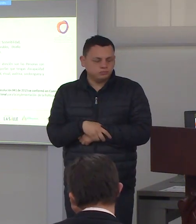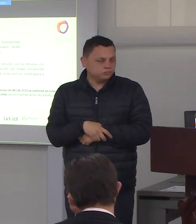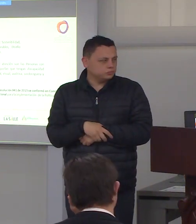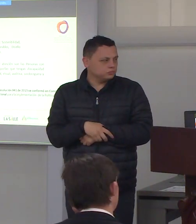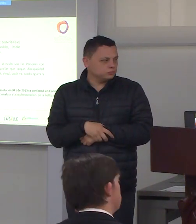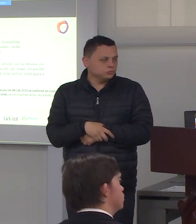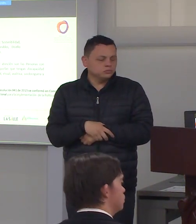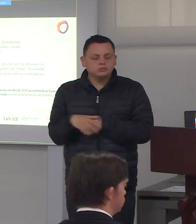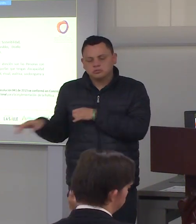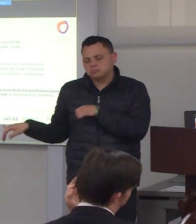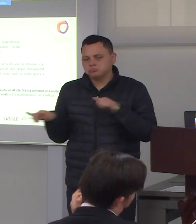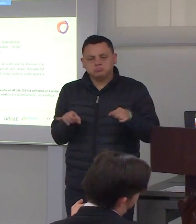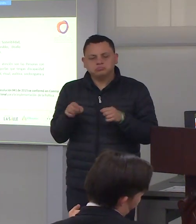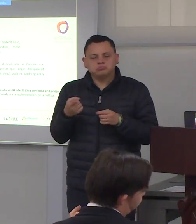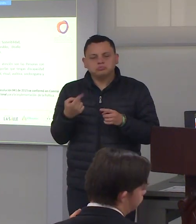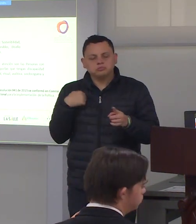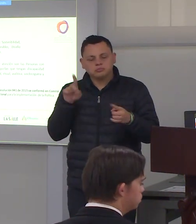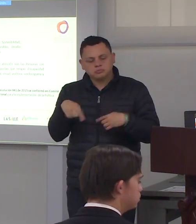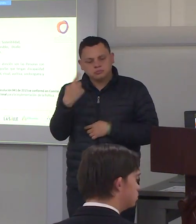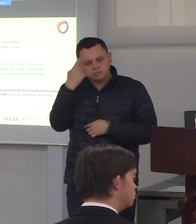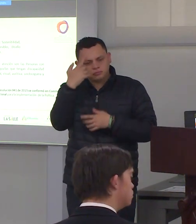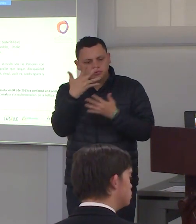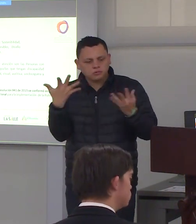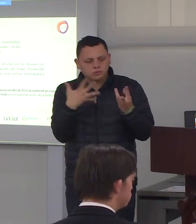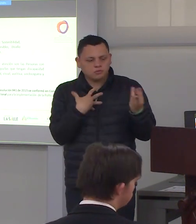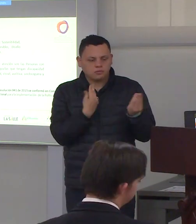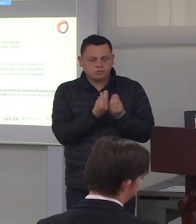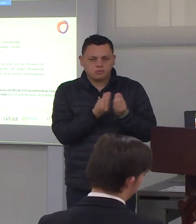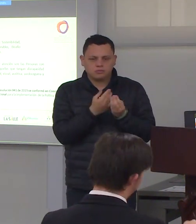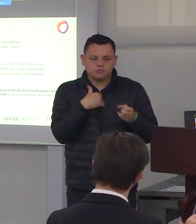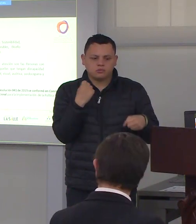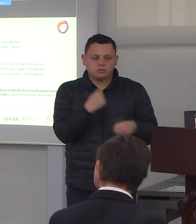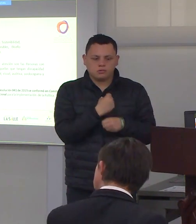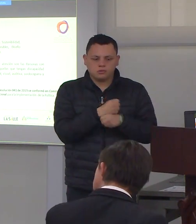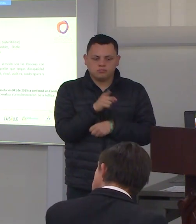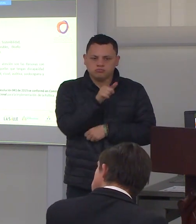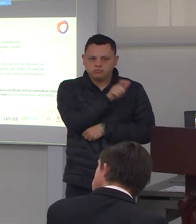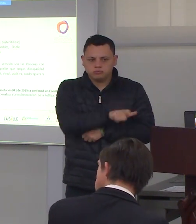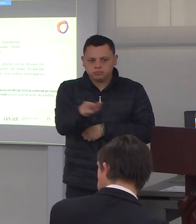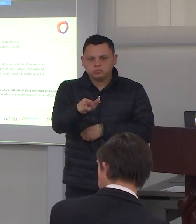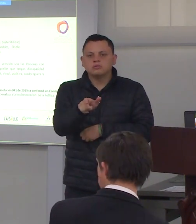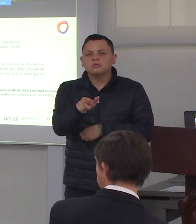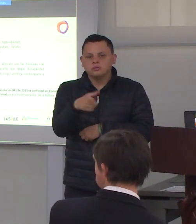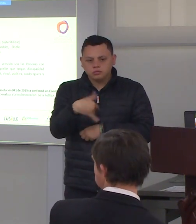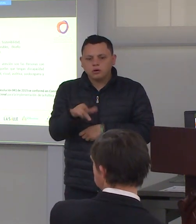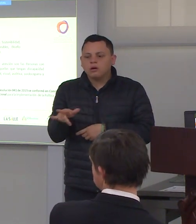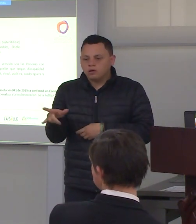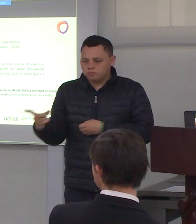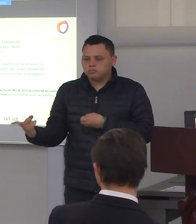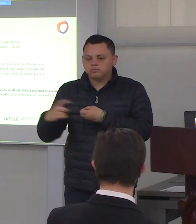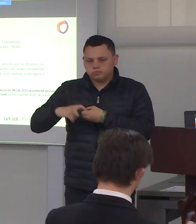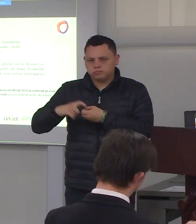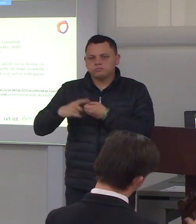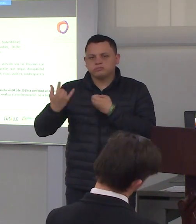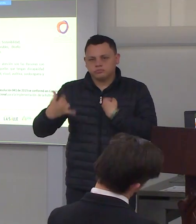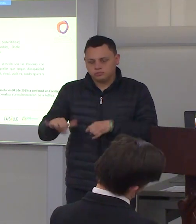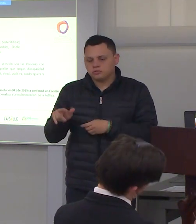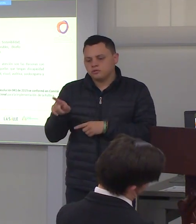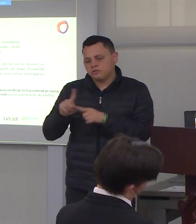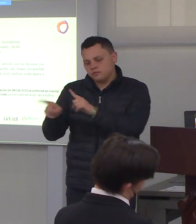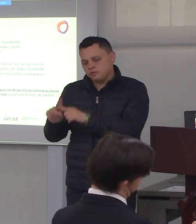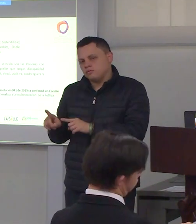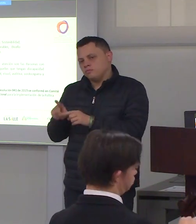De igual forma, pensando también en nuestros compañeros de trabajo, porque también hemos hecho vinculación de población a